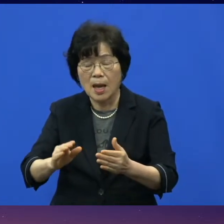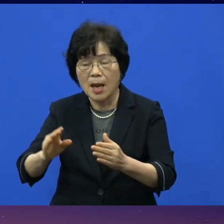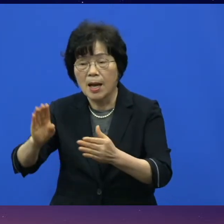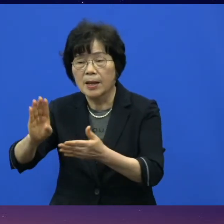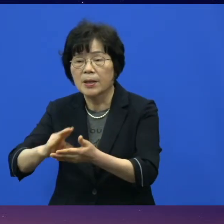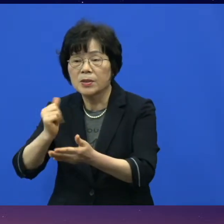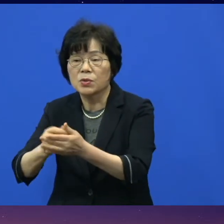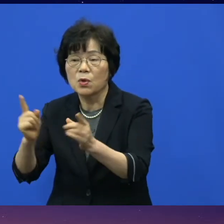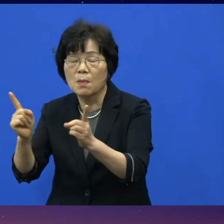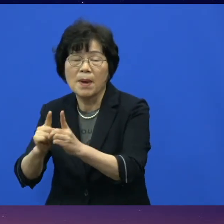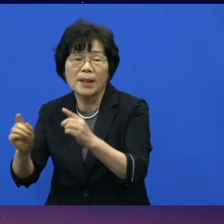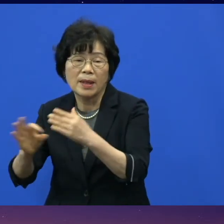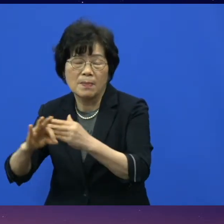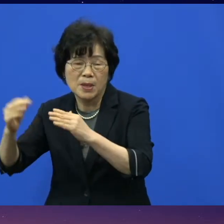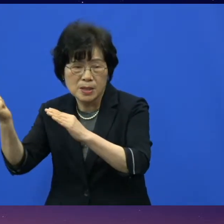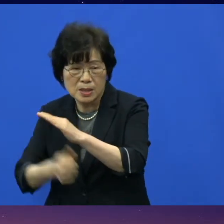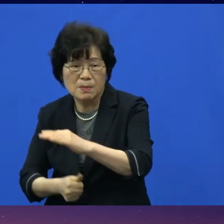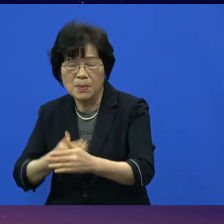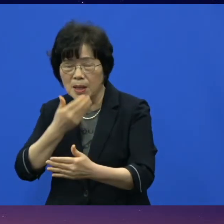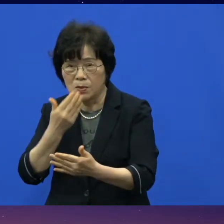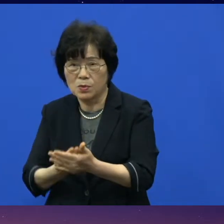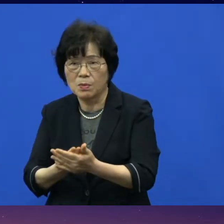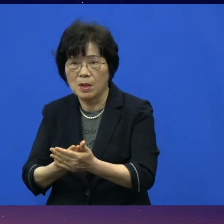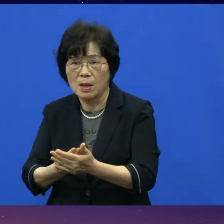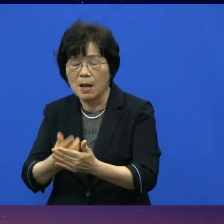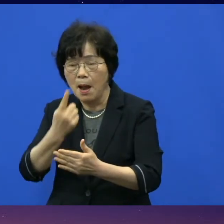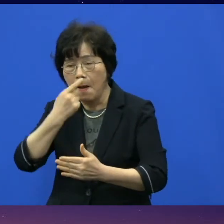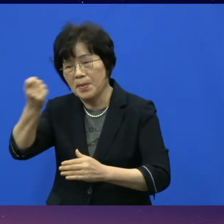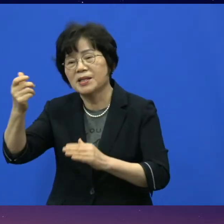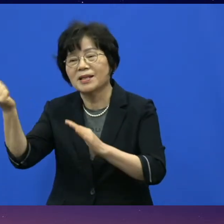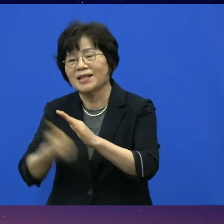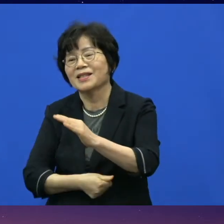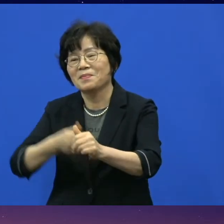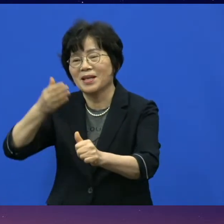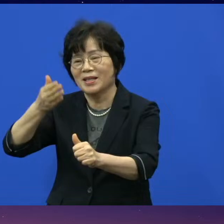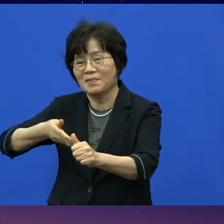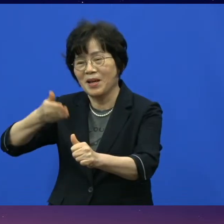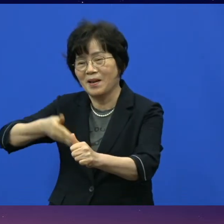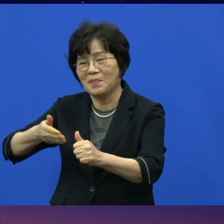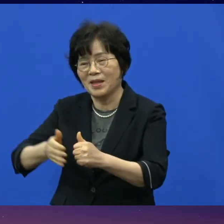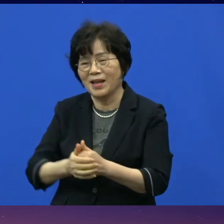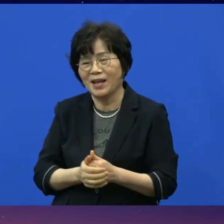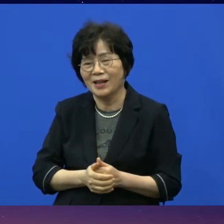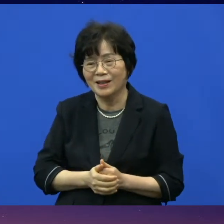중요해요. 멋있게 실패하셔야 돼요. 멋있게 실패하셔야 돼요.